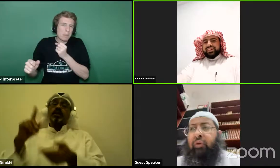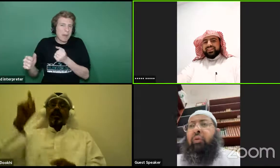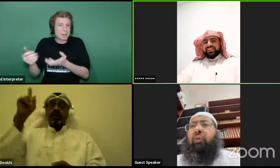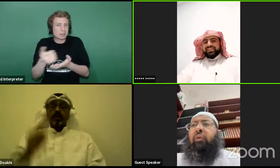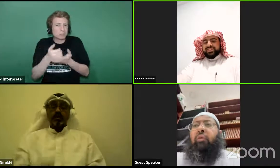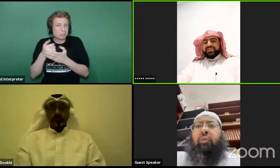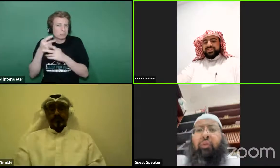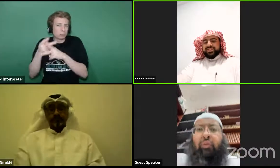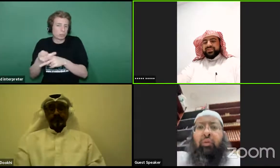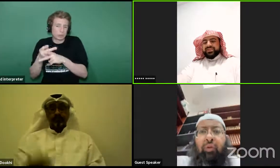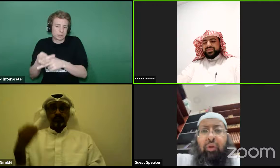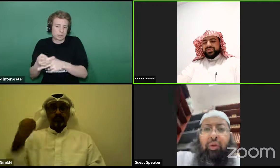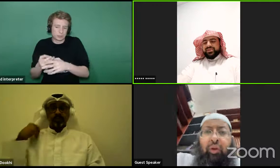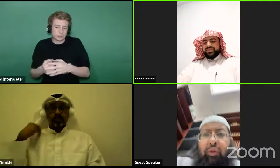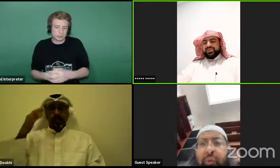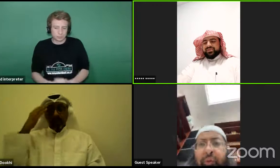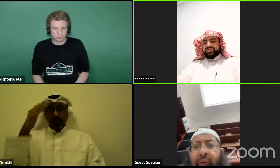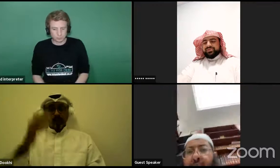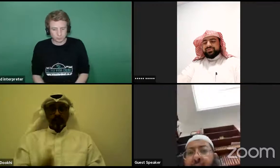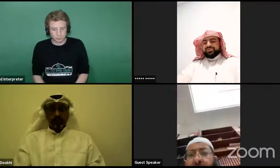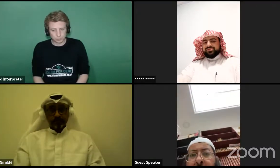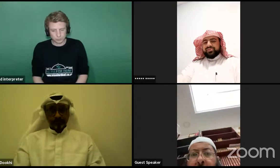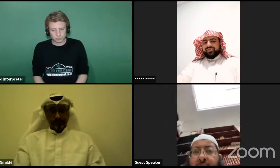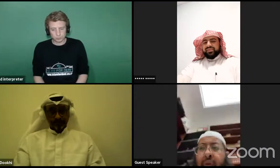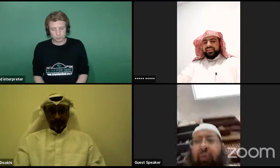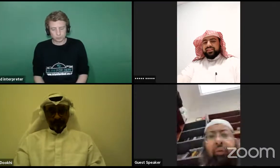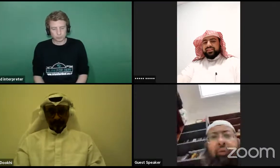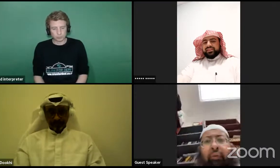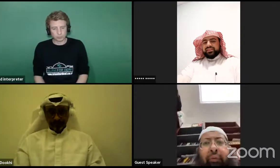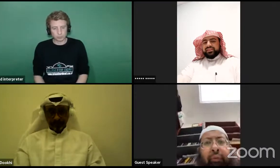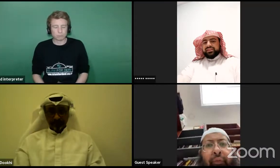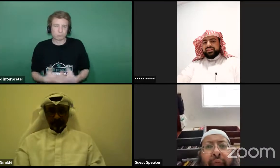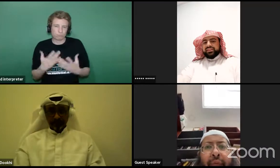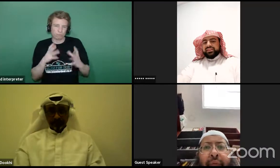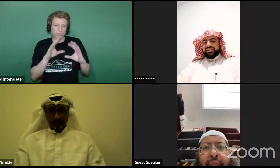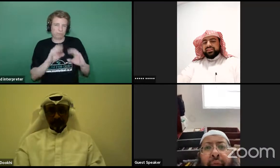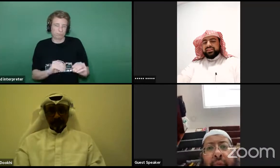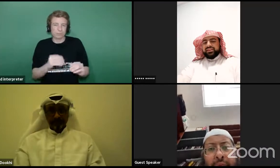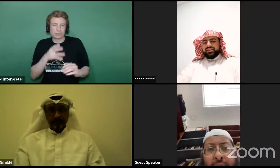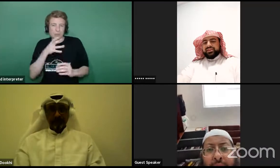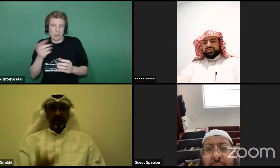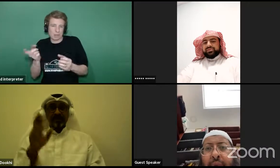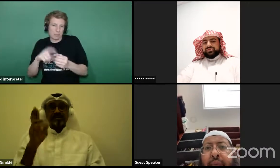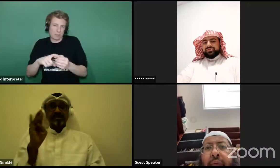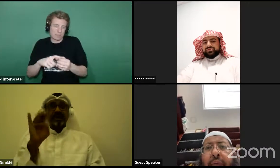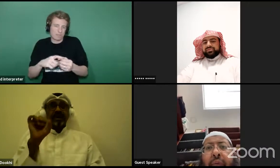جزاكم الله. حفظكم الله شيخ زكريا.